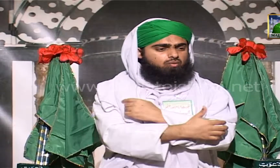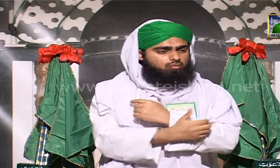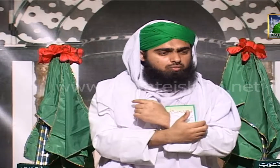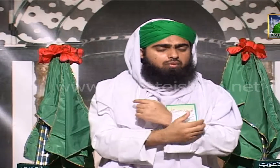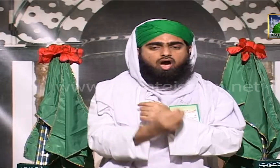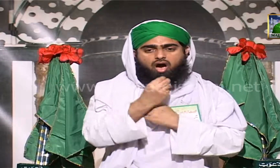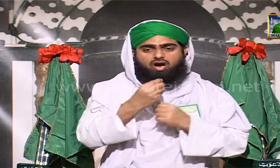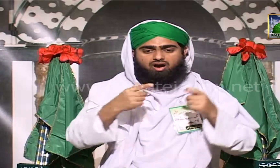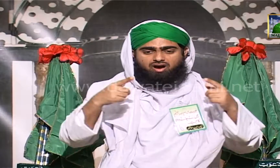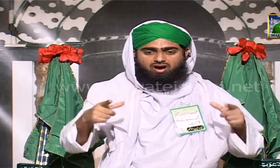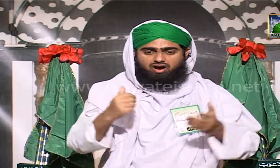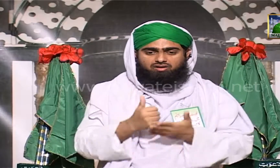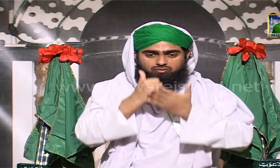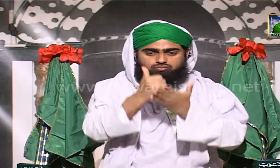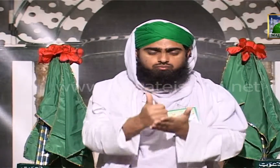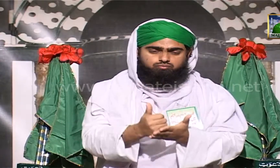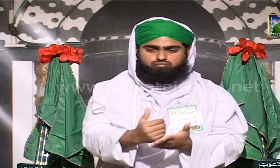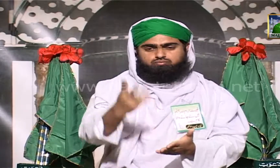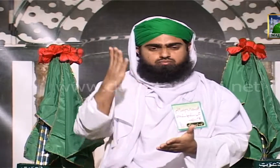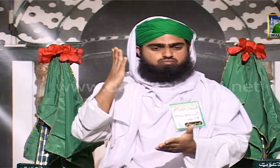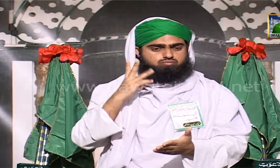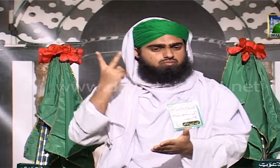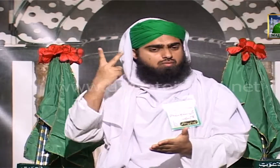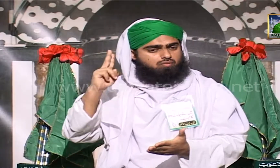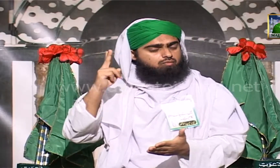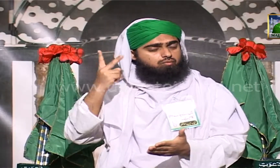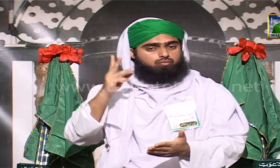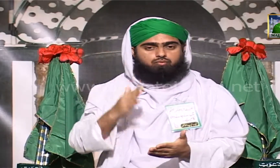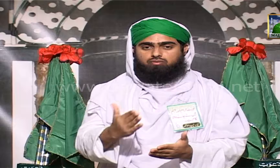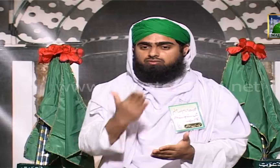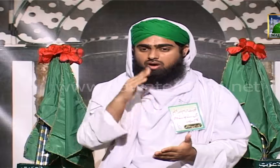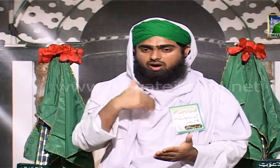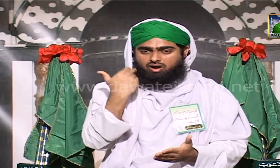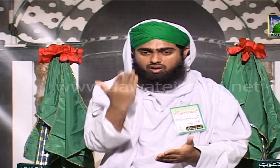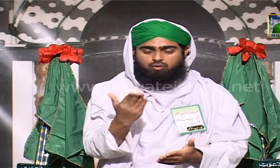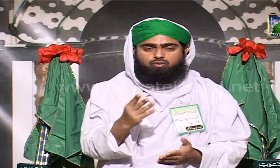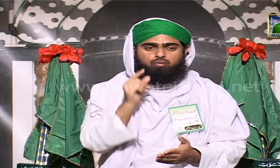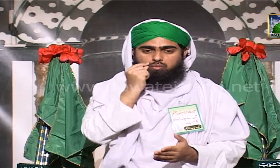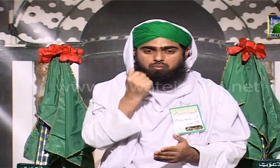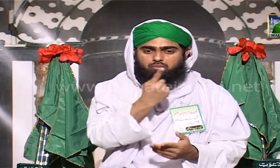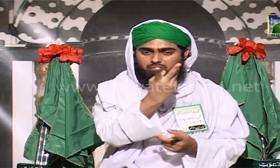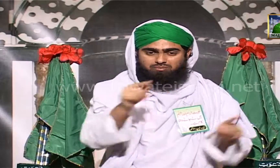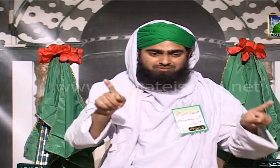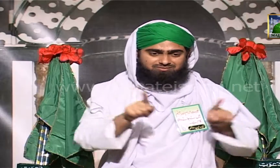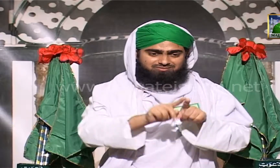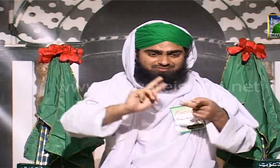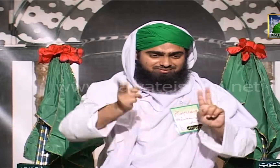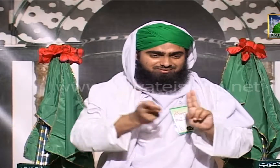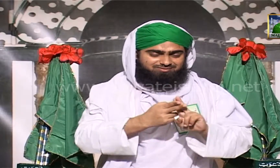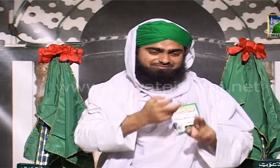کو کھانا کھلانے میں اور لوگوں کے ساتھ خوش اخلاقی سے پیش آنے